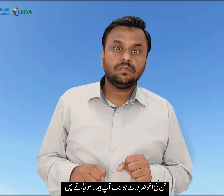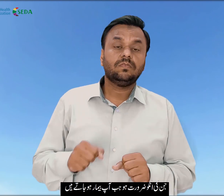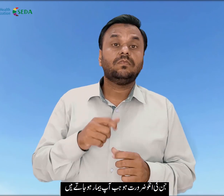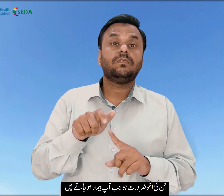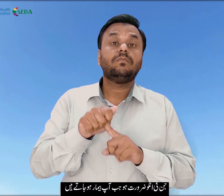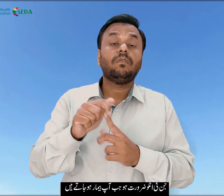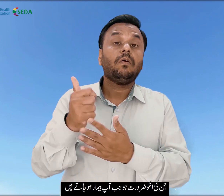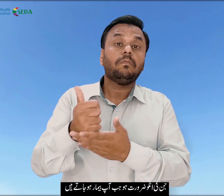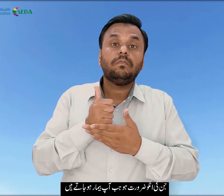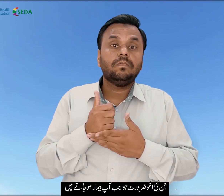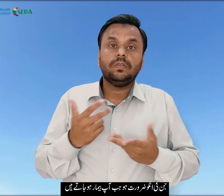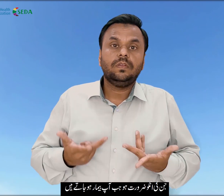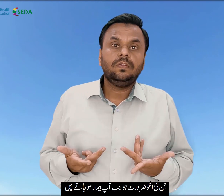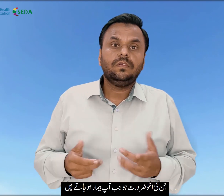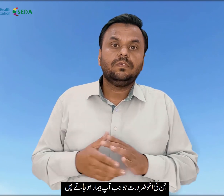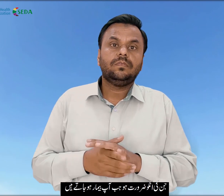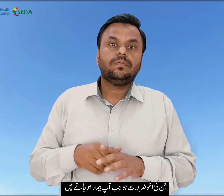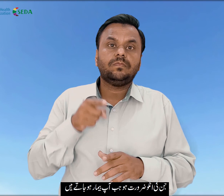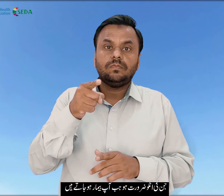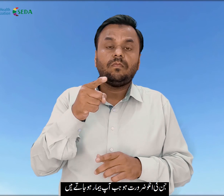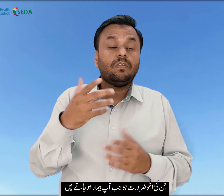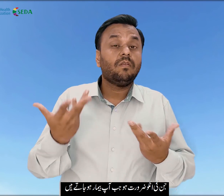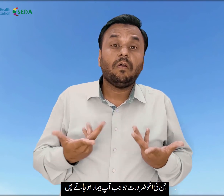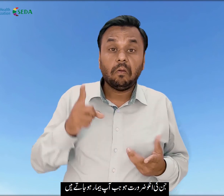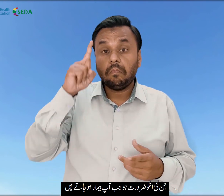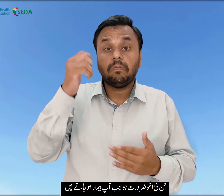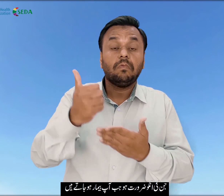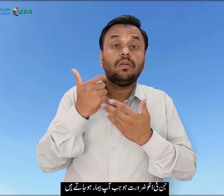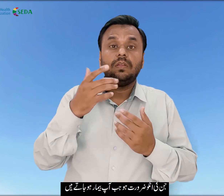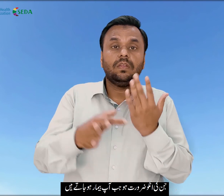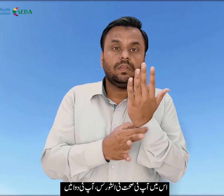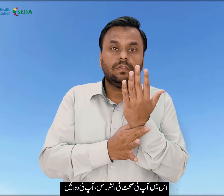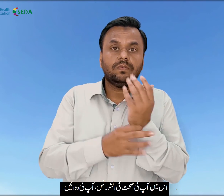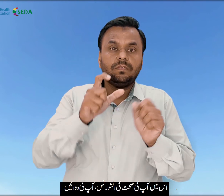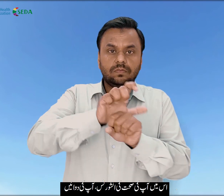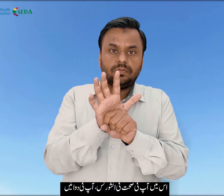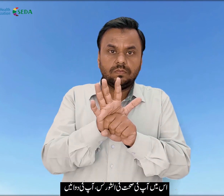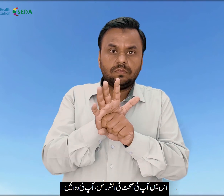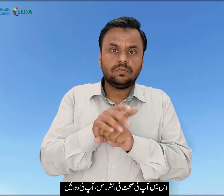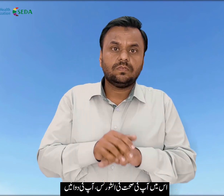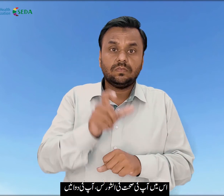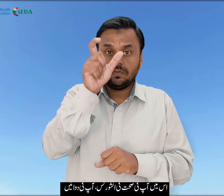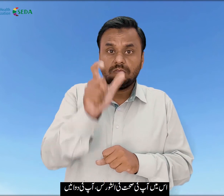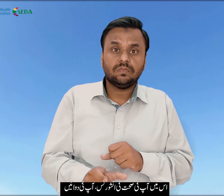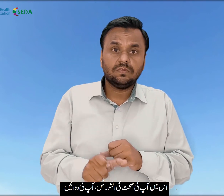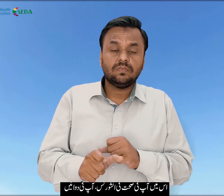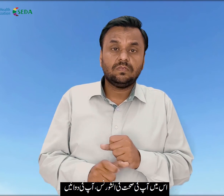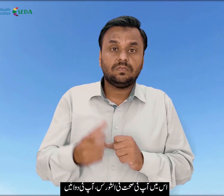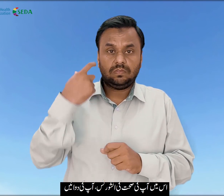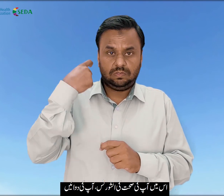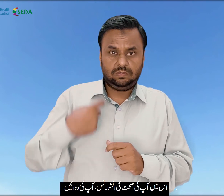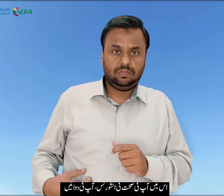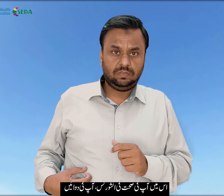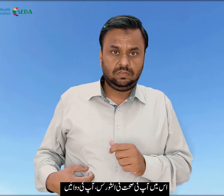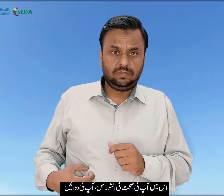ہو۔ جب آپ بیمار ہو جاتے ہیں، اس میں آپ کی صحت کی انشورنس، آپ کی